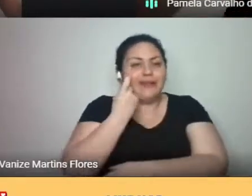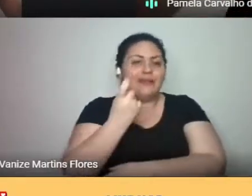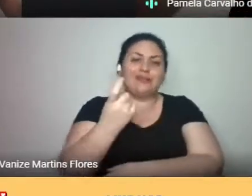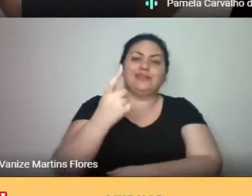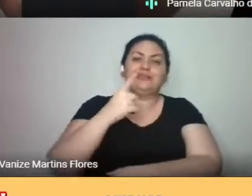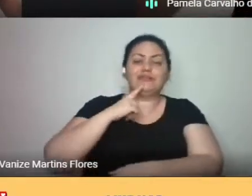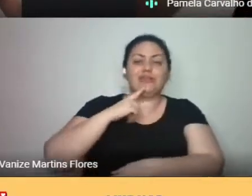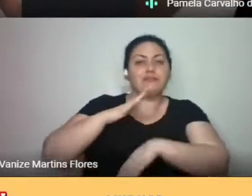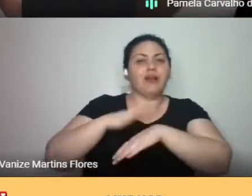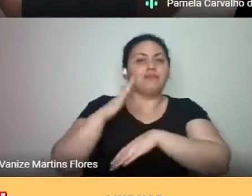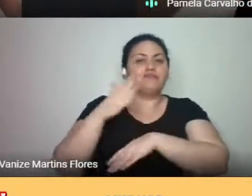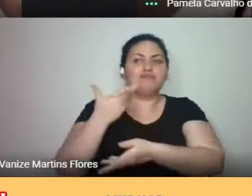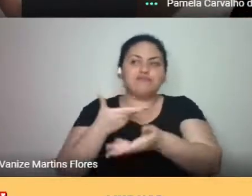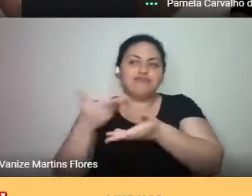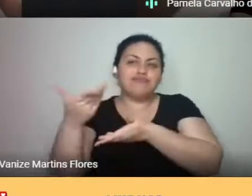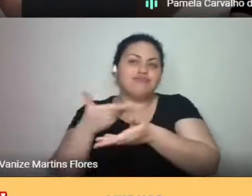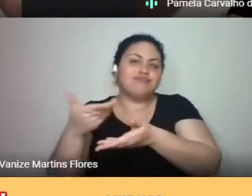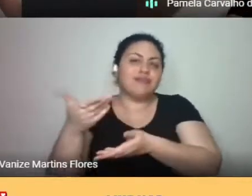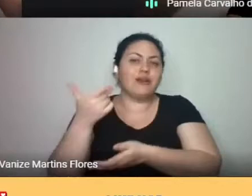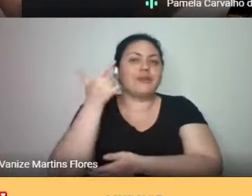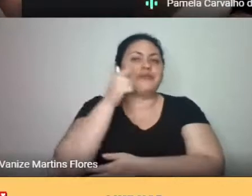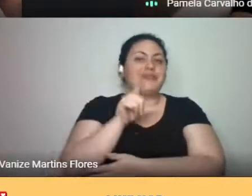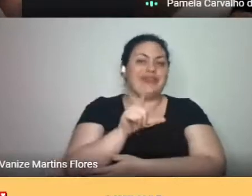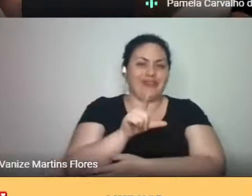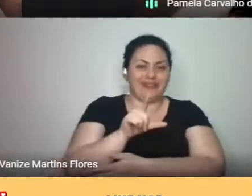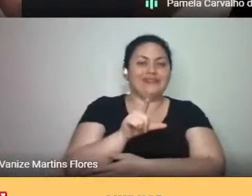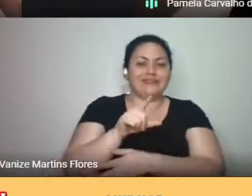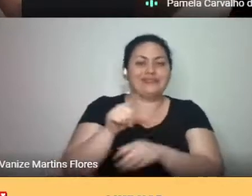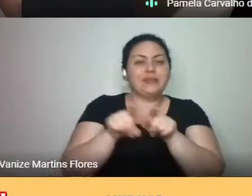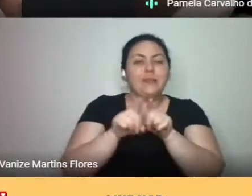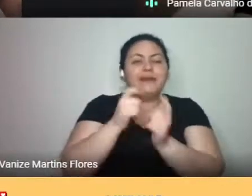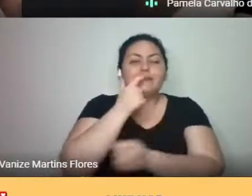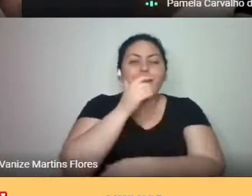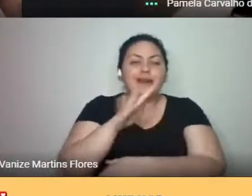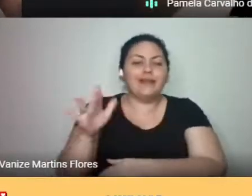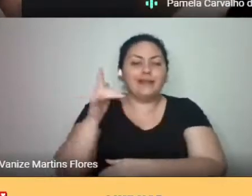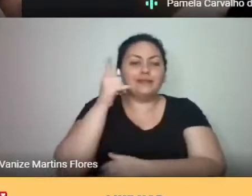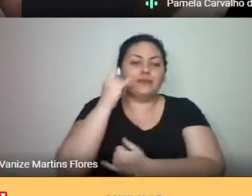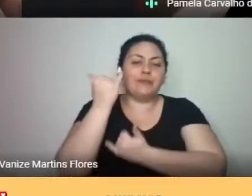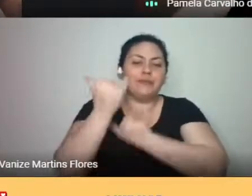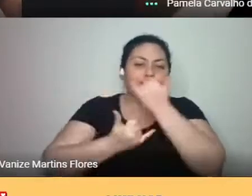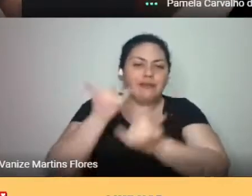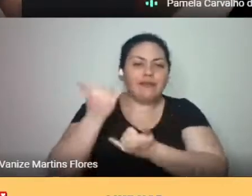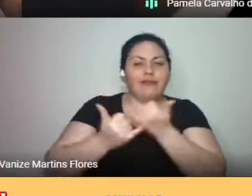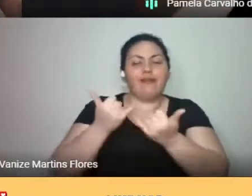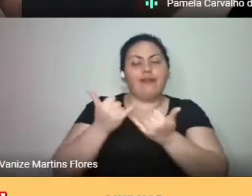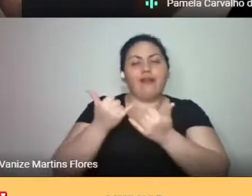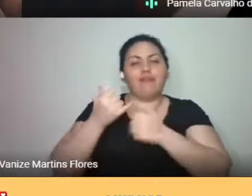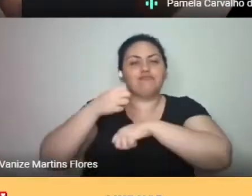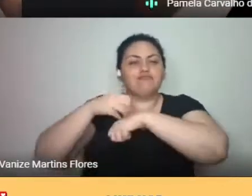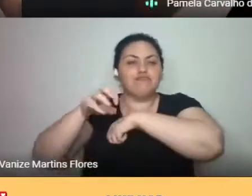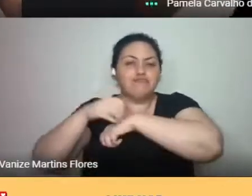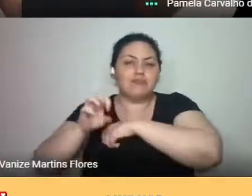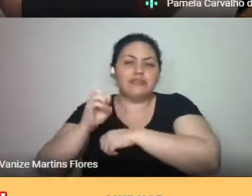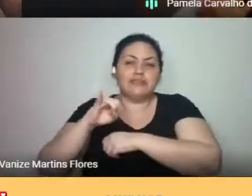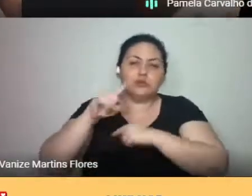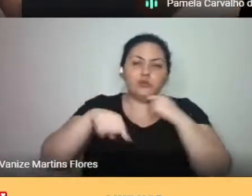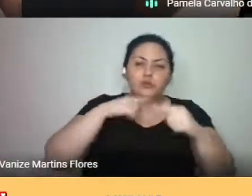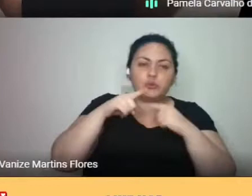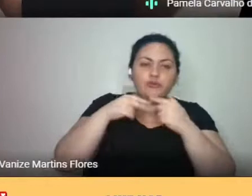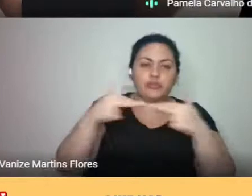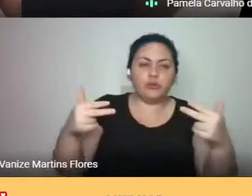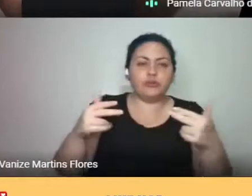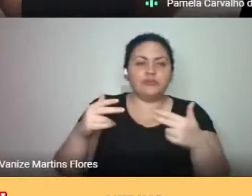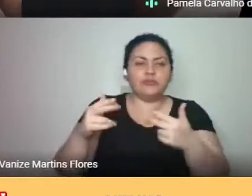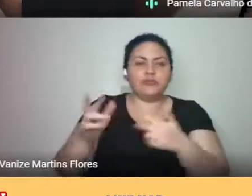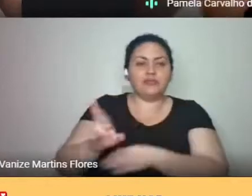ter uma criança para brincar, para dançar, para tirar as dúvidas dela, né? Que é outra